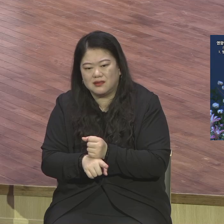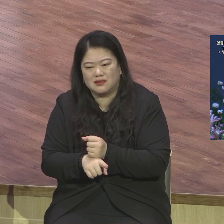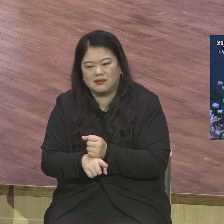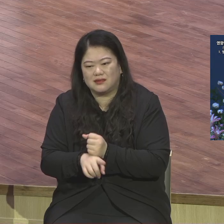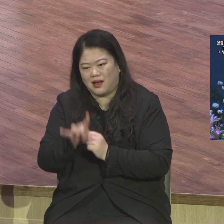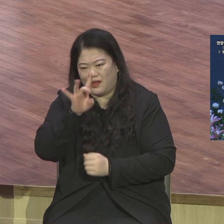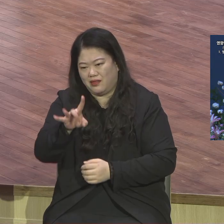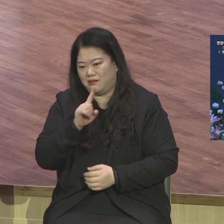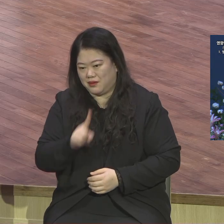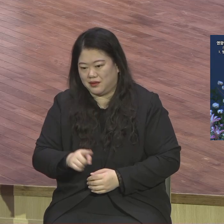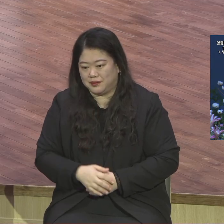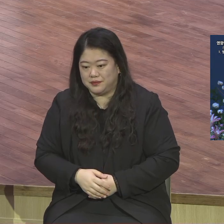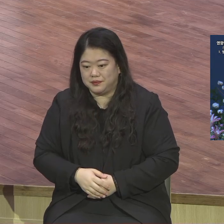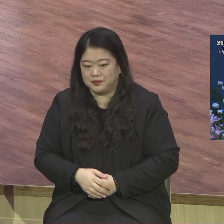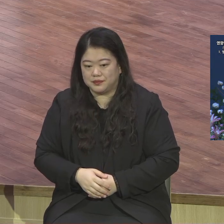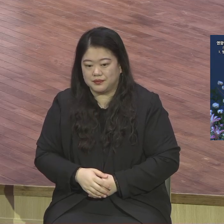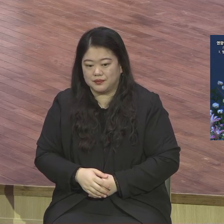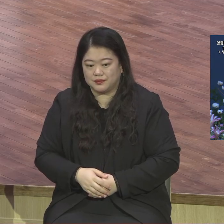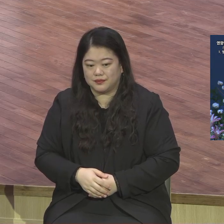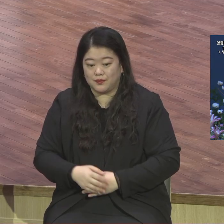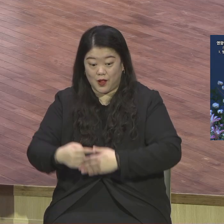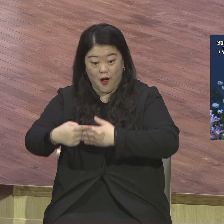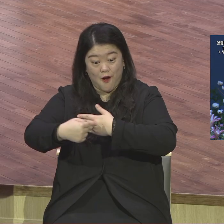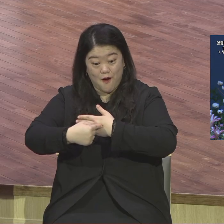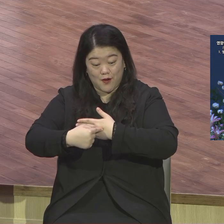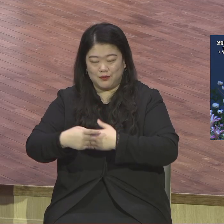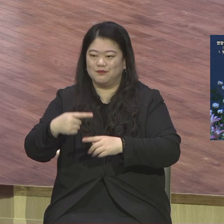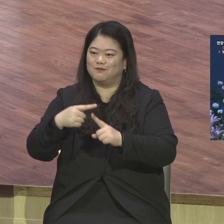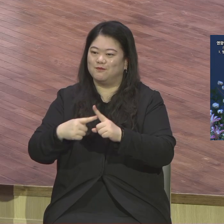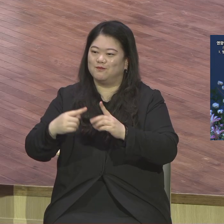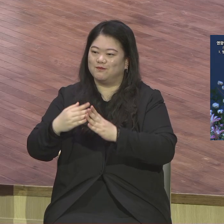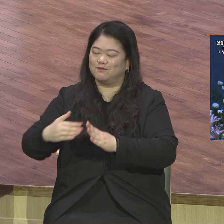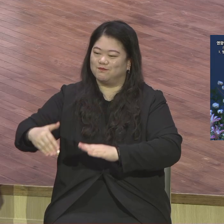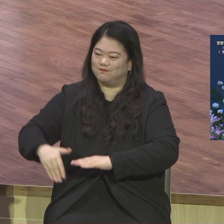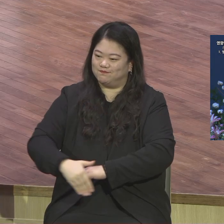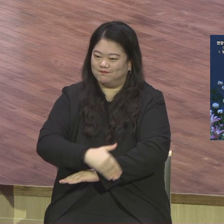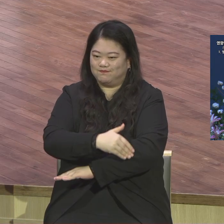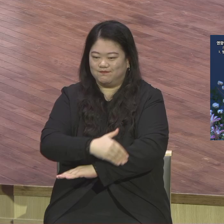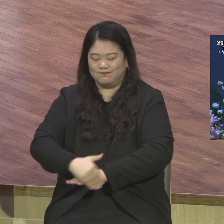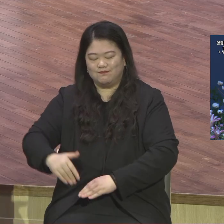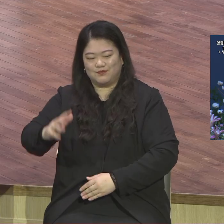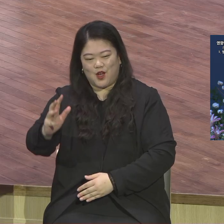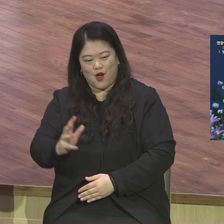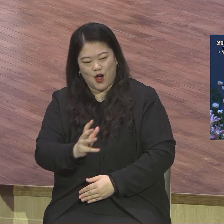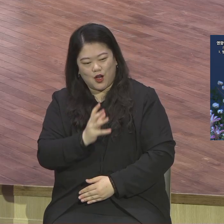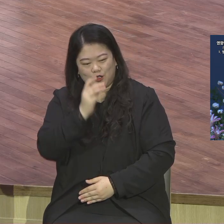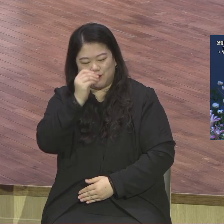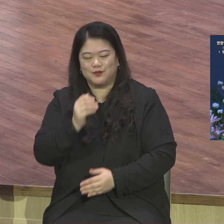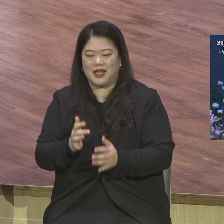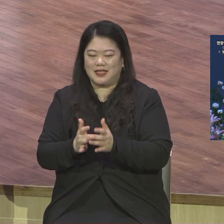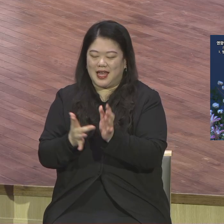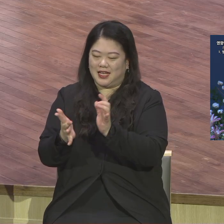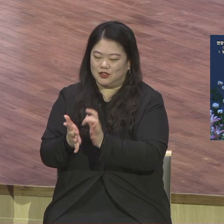하면서 삶으로는 복음의 영향력을 전혀 입히지 못하는 사람들.